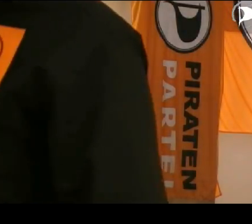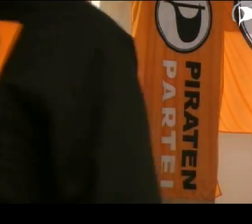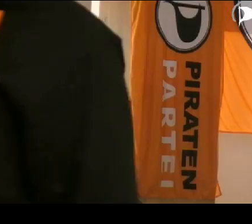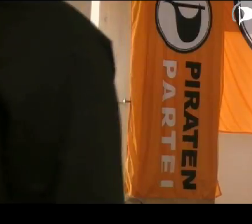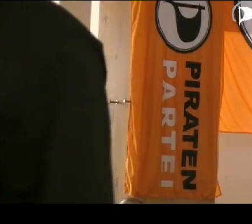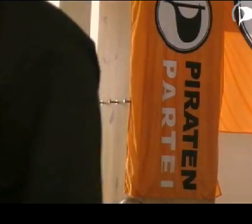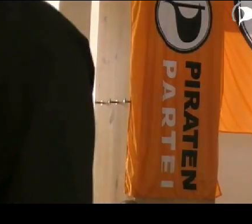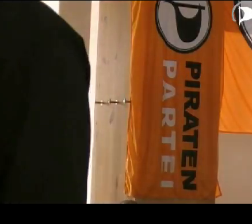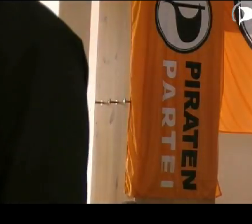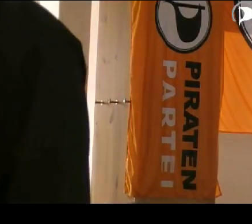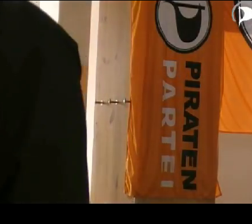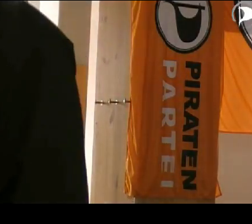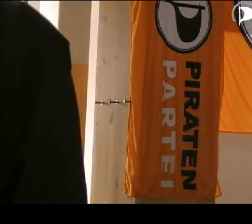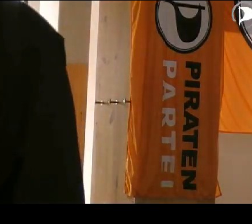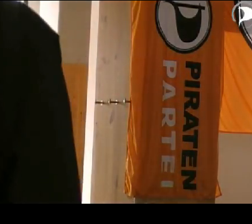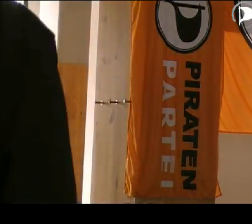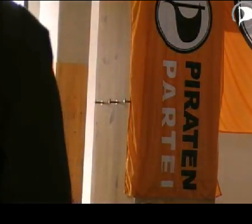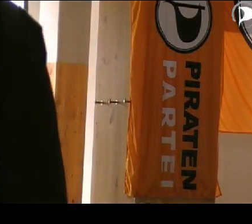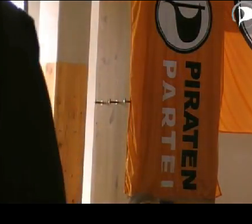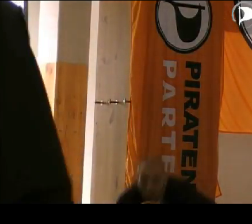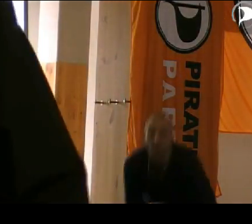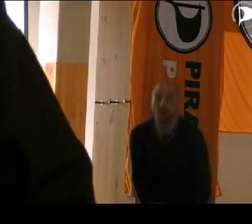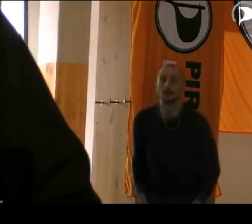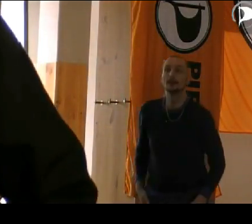die angestellten zu